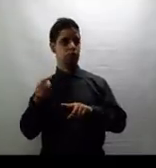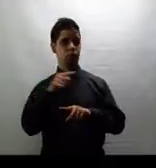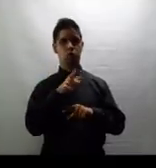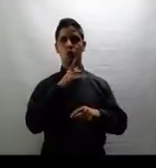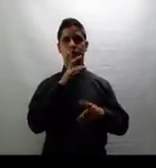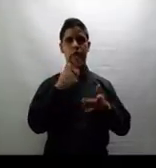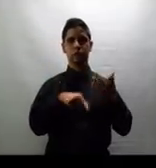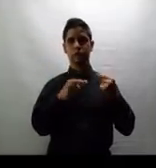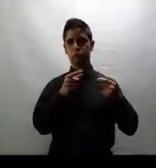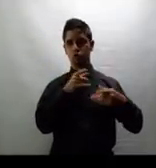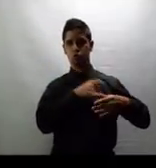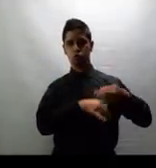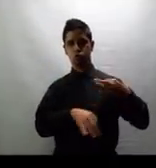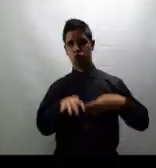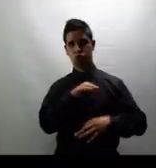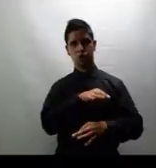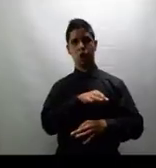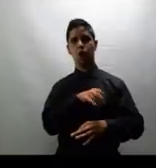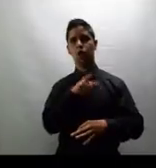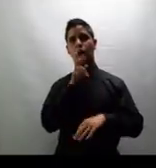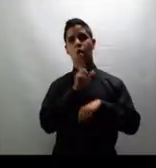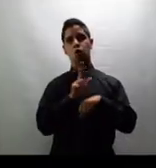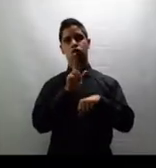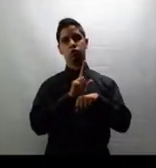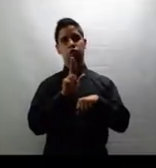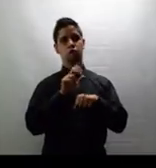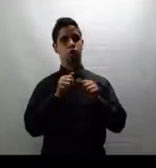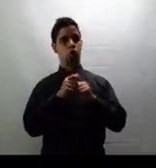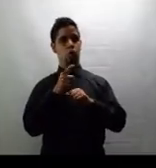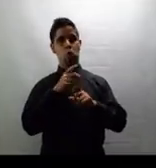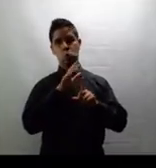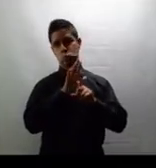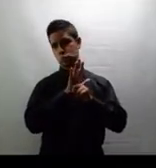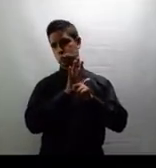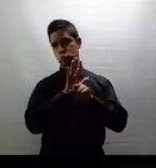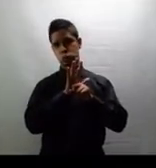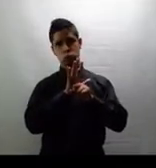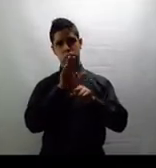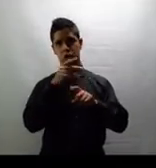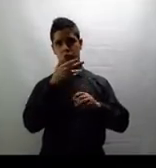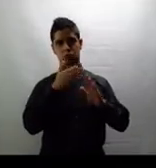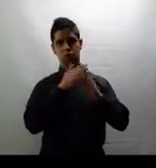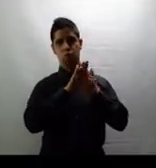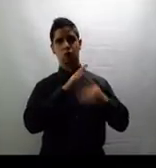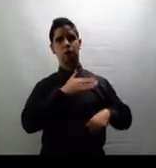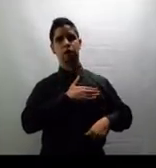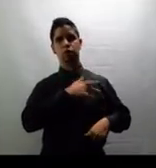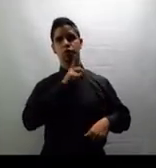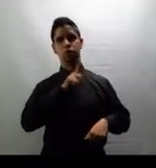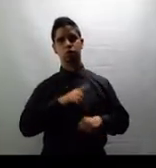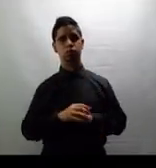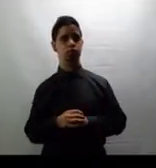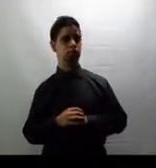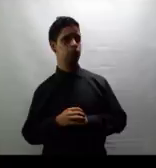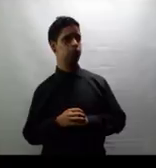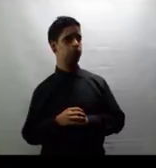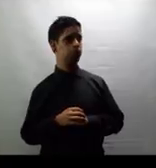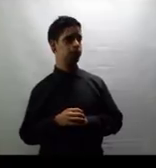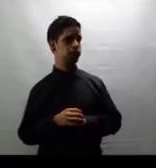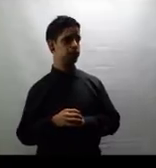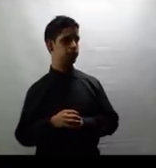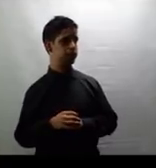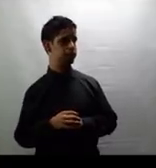invirtieron y entonces lo volvieron y lo usaron y fue eso fue el himno ese fue el himno entonces